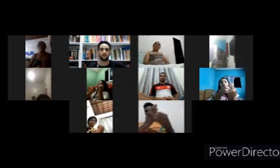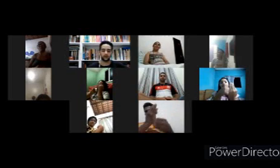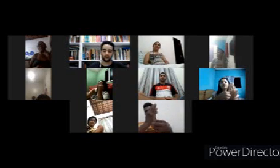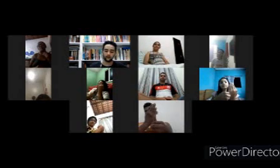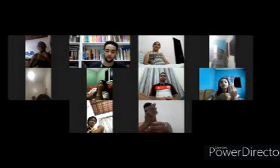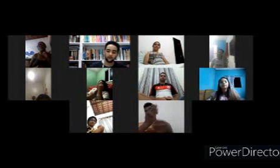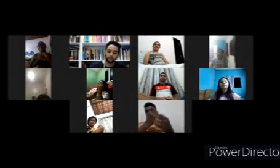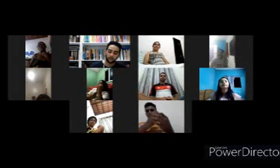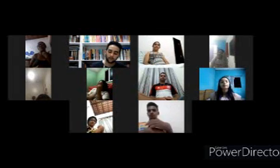Certo.